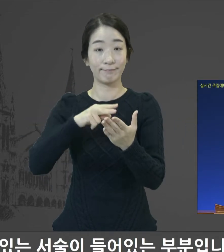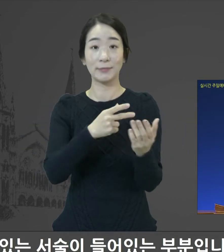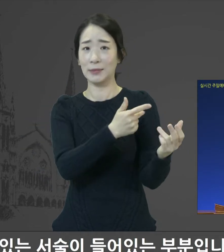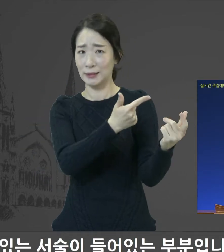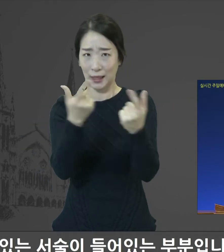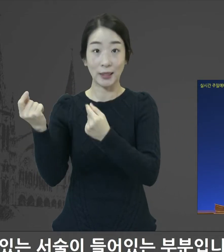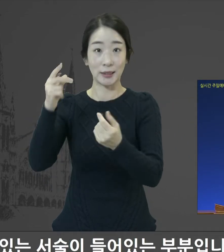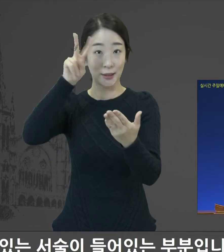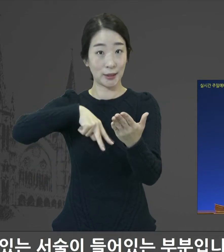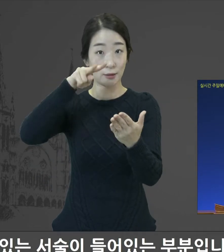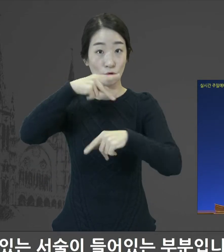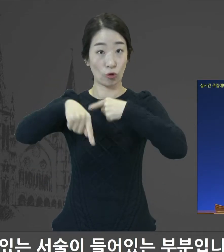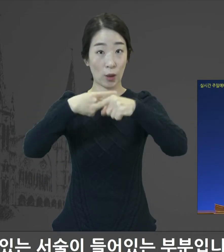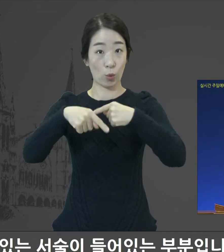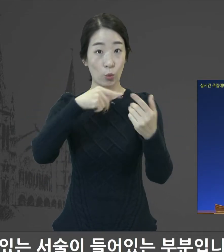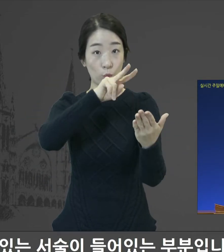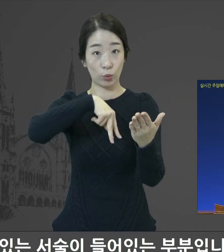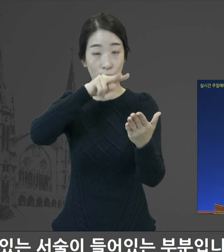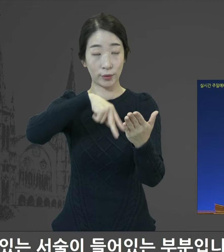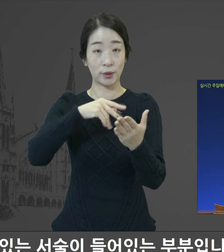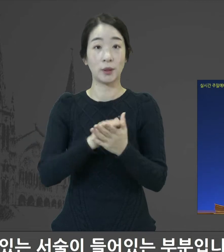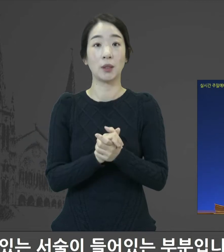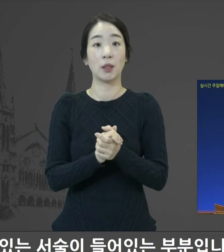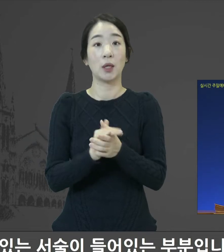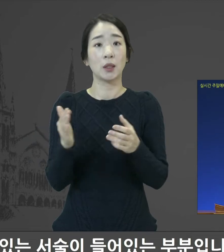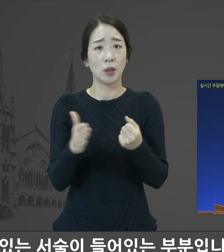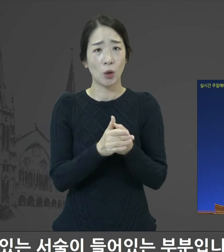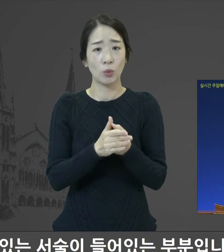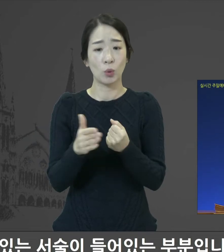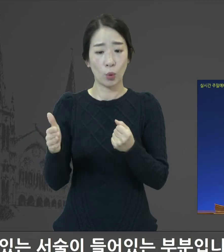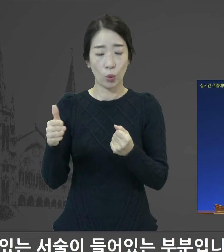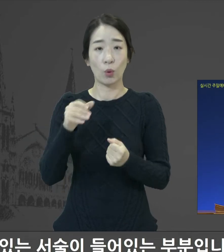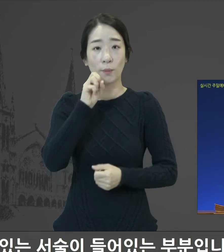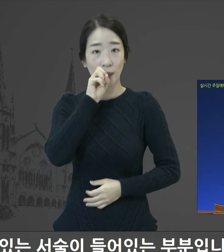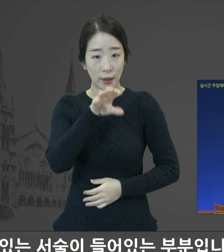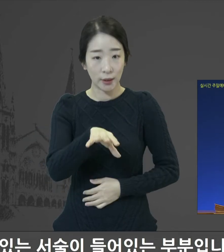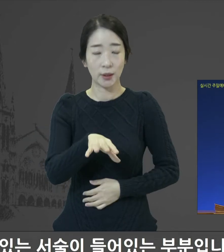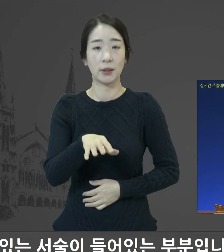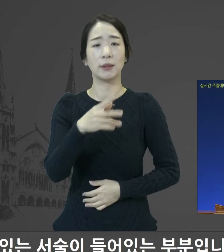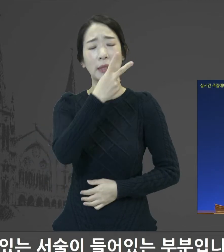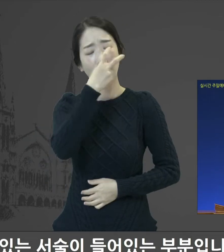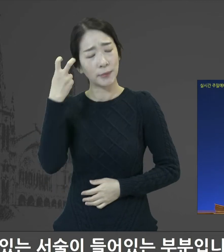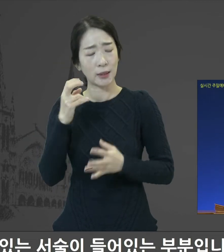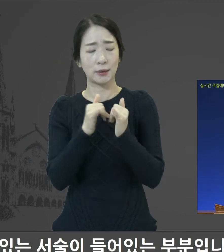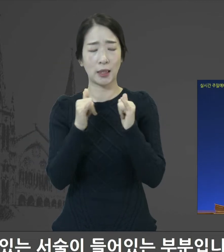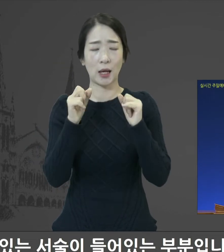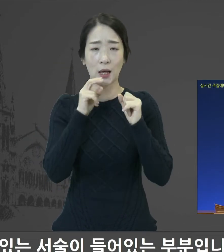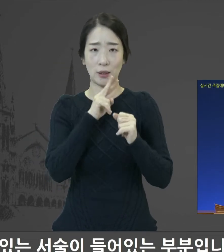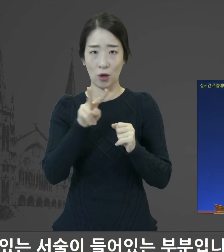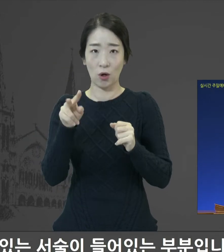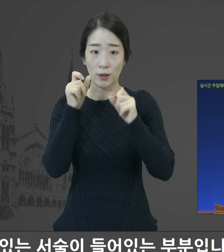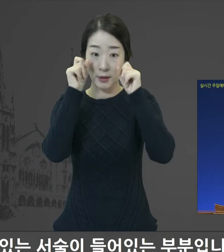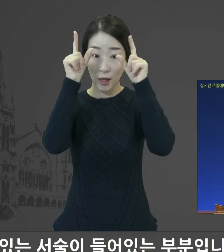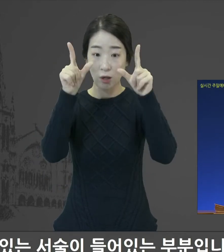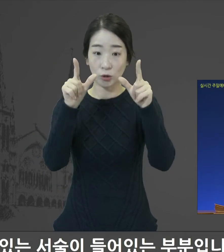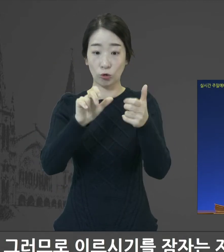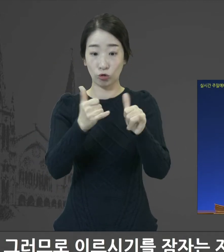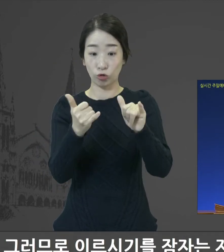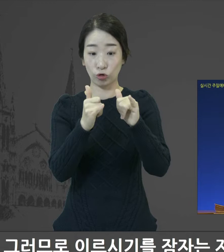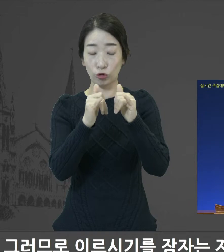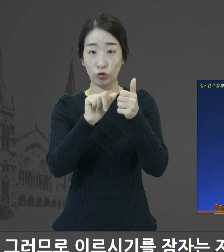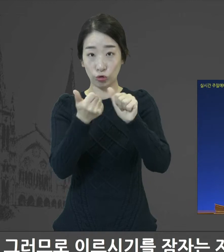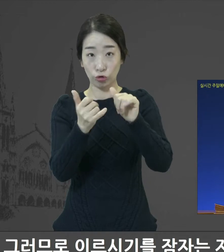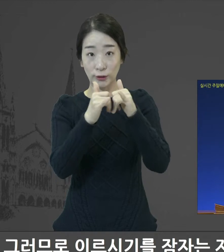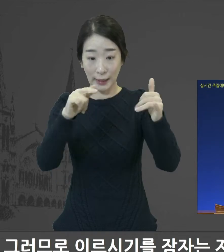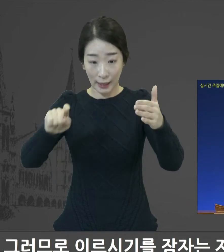소리로 읽으십시다. 시작. 그러므로 이르기를 잠자는 자여 깨어서 죽은 자들